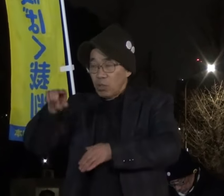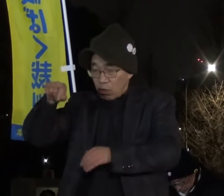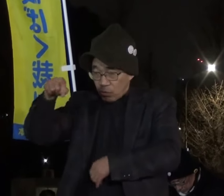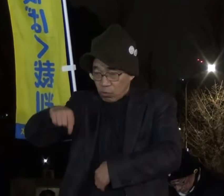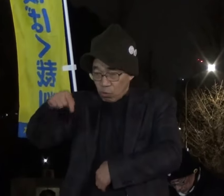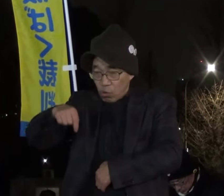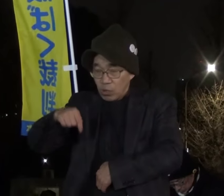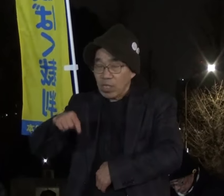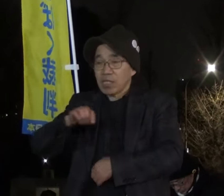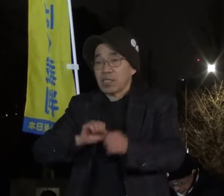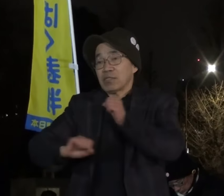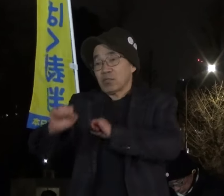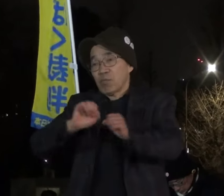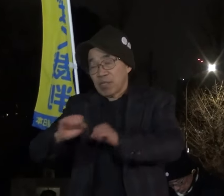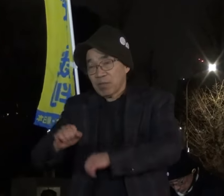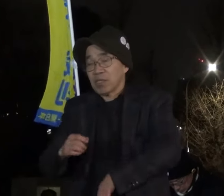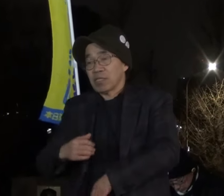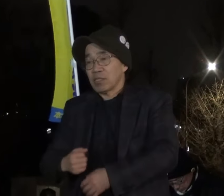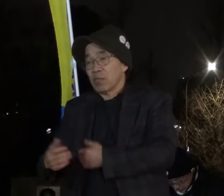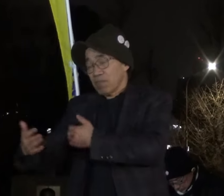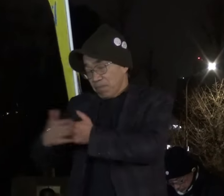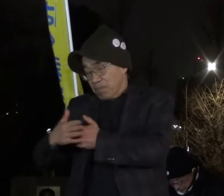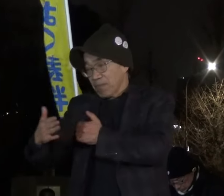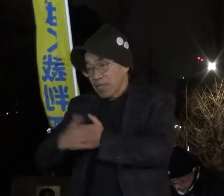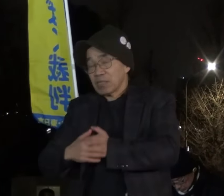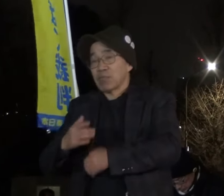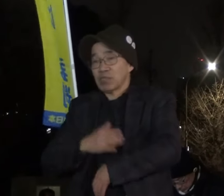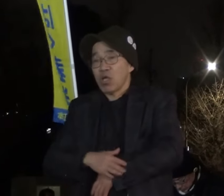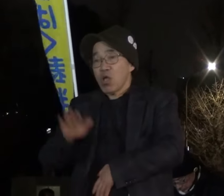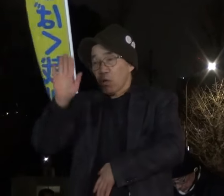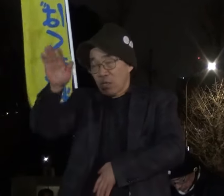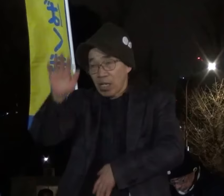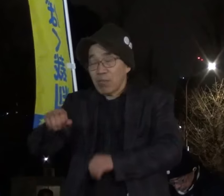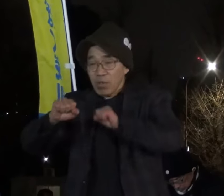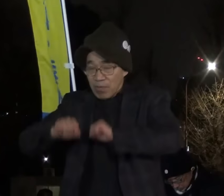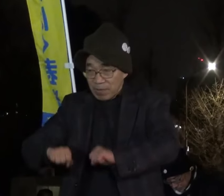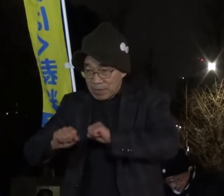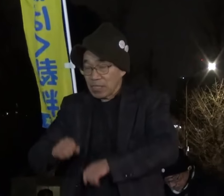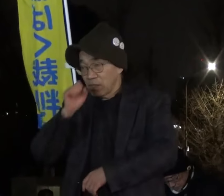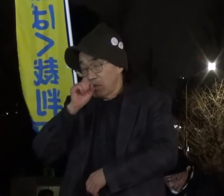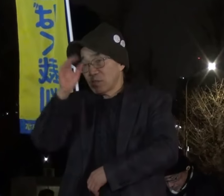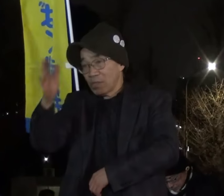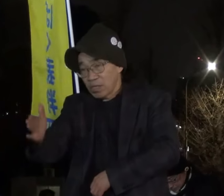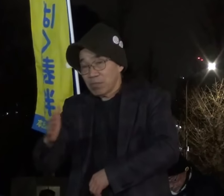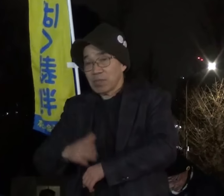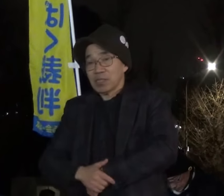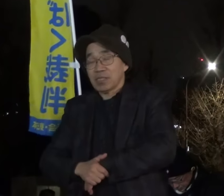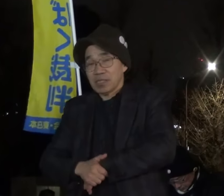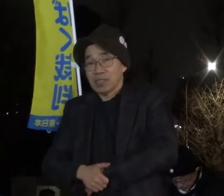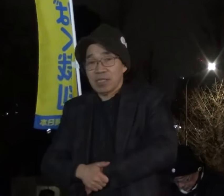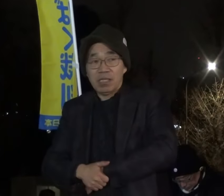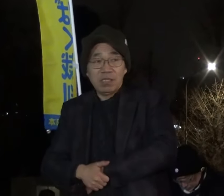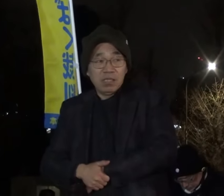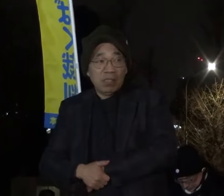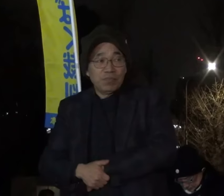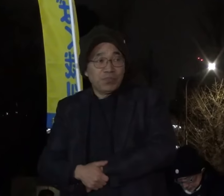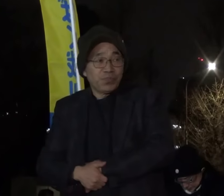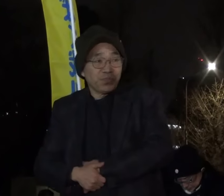本当に力になります。どうもありがとうございます。これからも頑張ってください。よろしくお願いします。